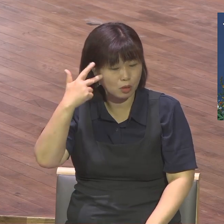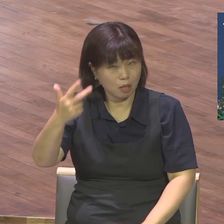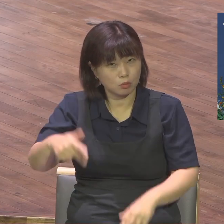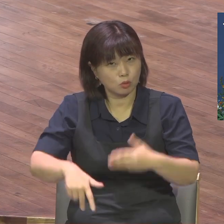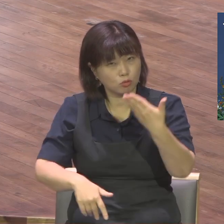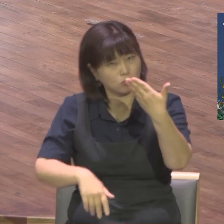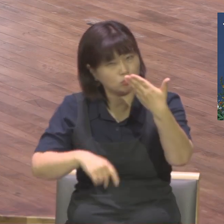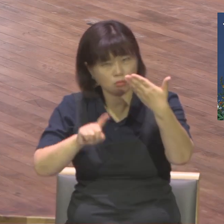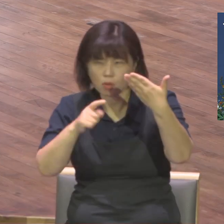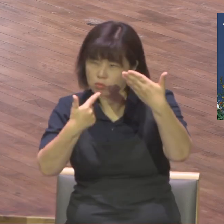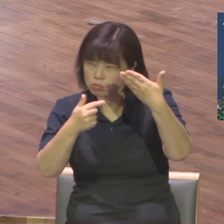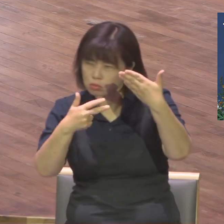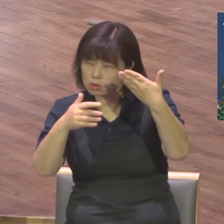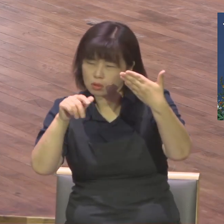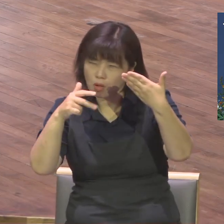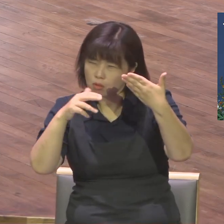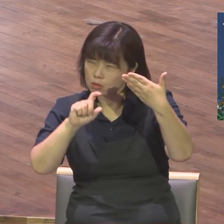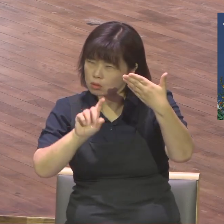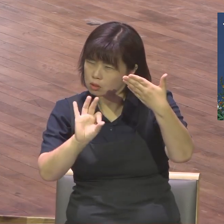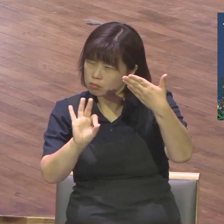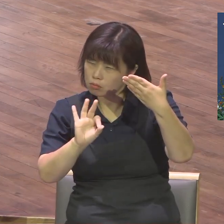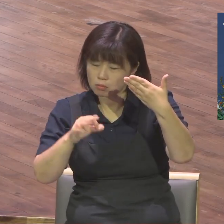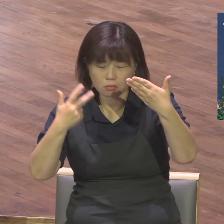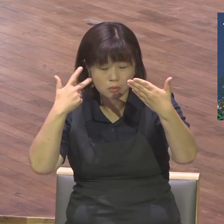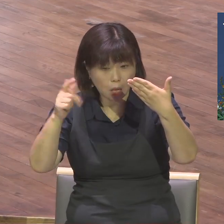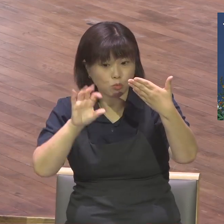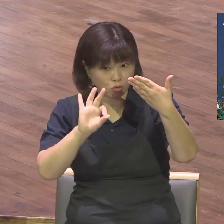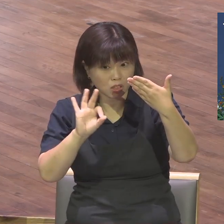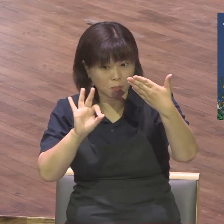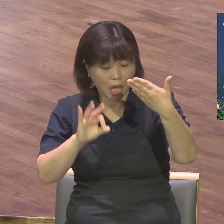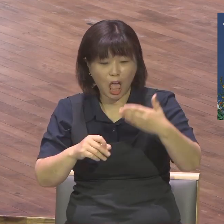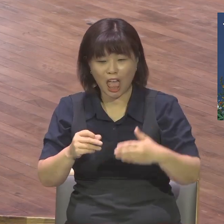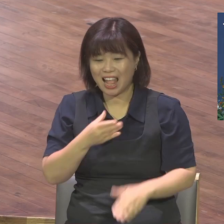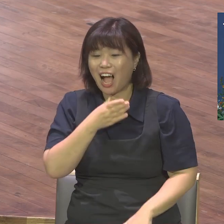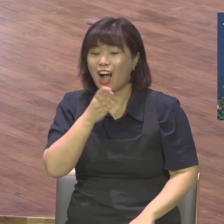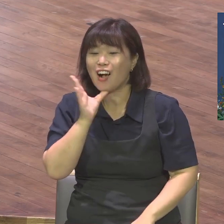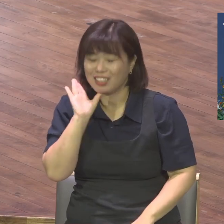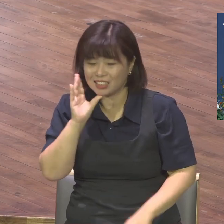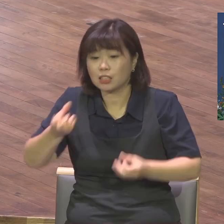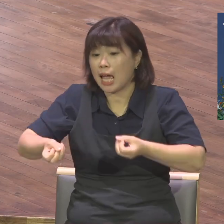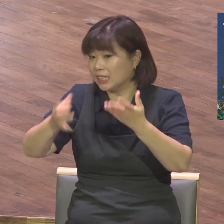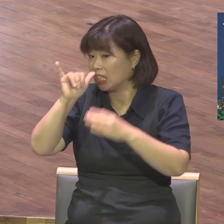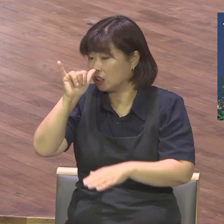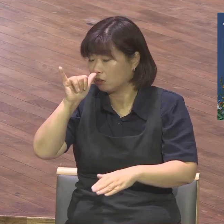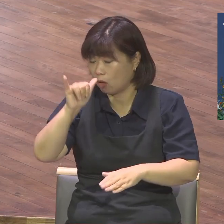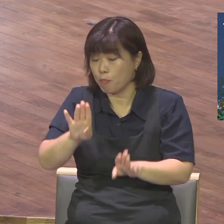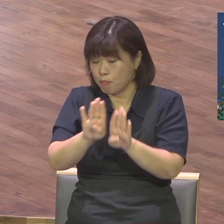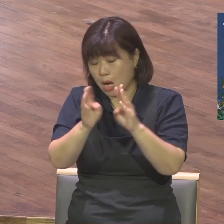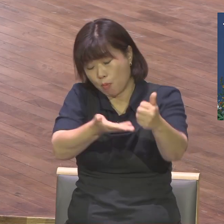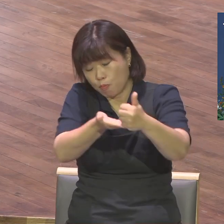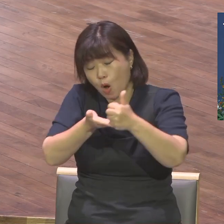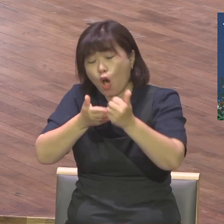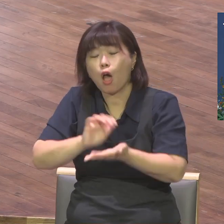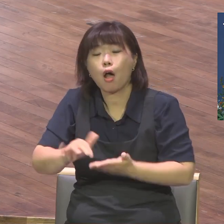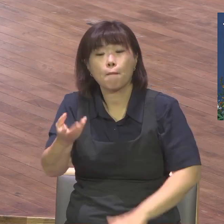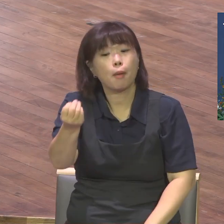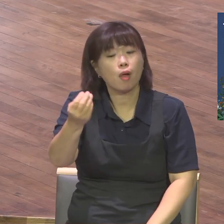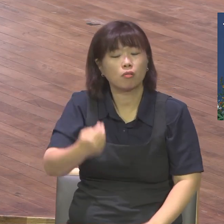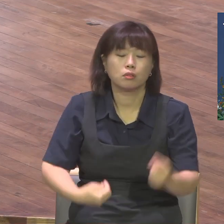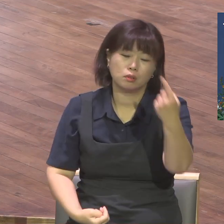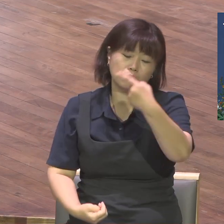그분들이 복음 증거하기 위해서 얼마나 좋습니까? 공연 오는데 전도할 수 있는 직간접적으로